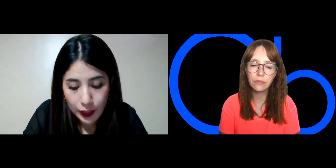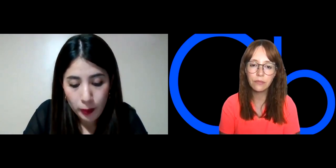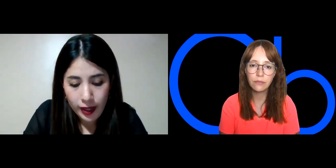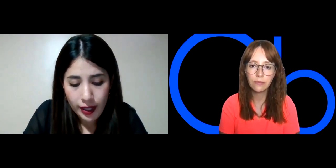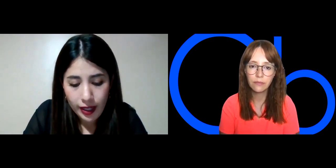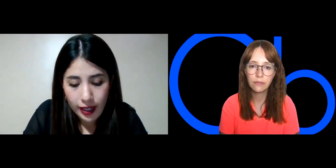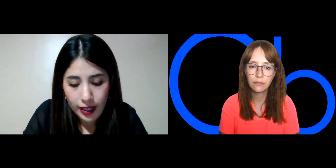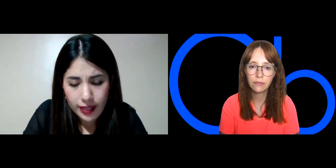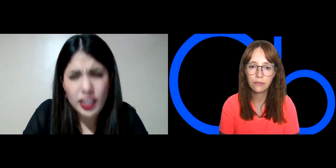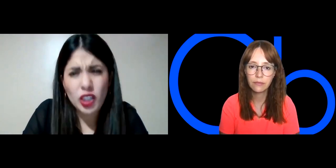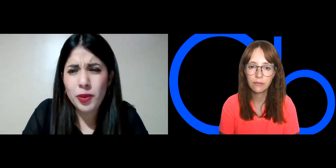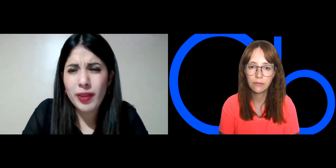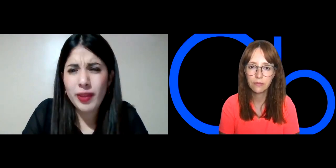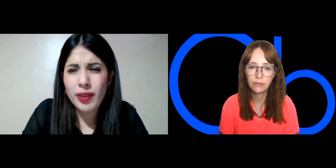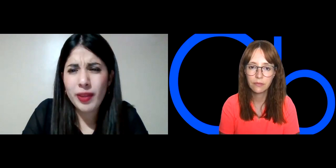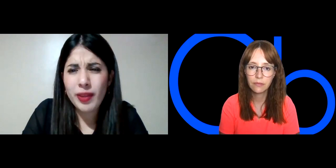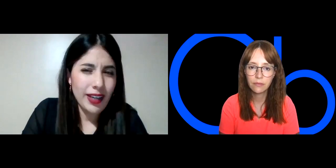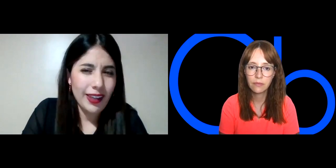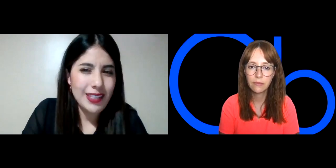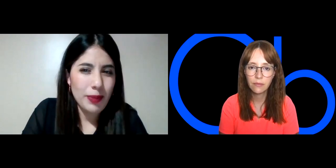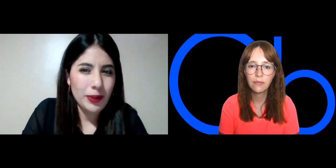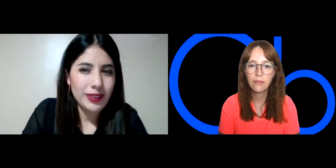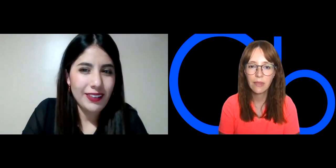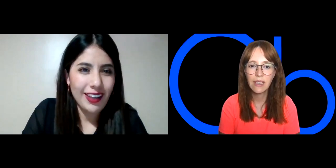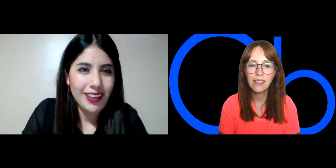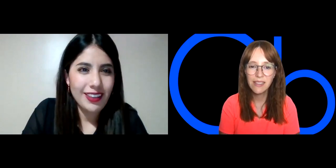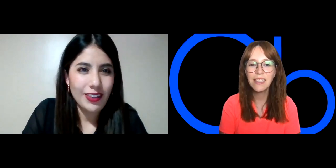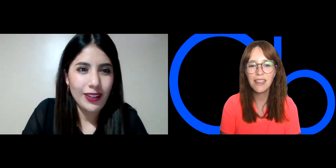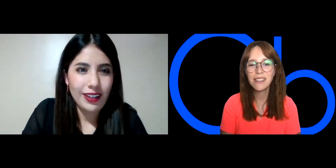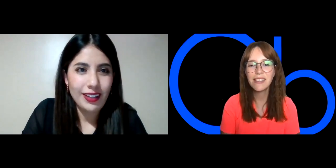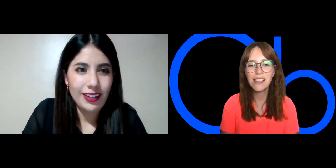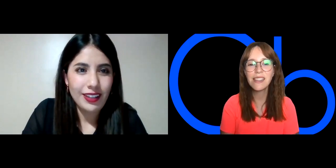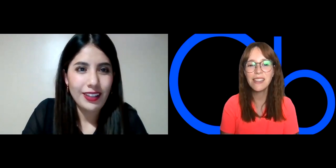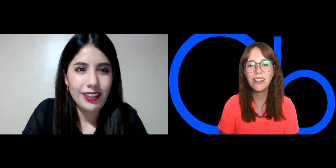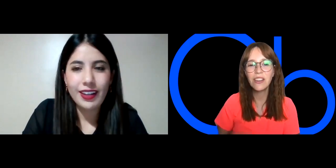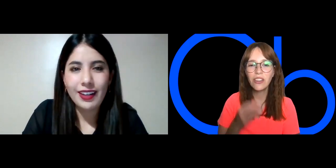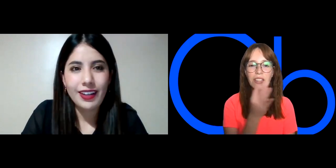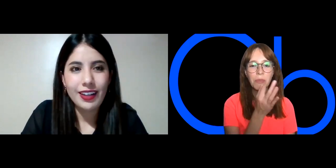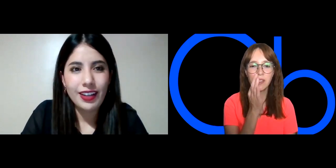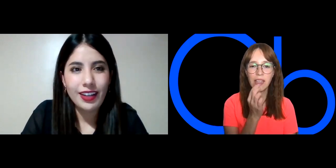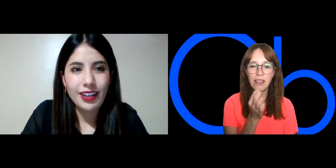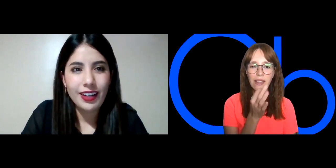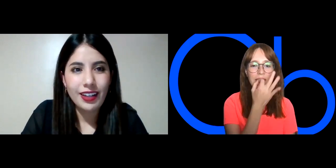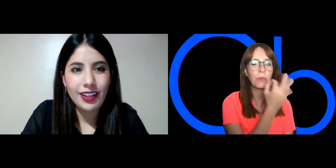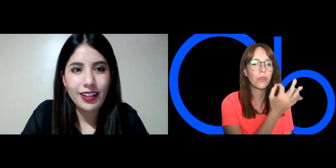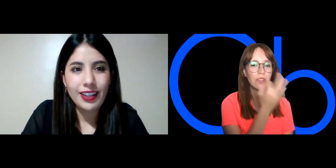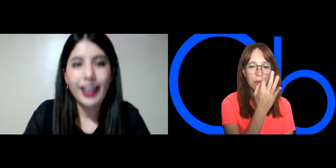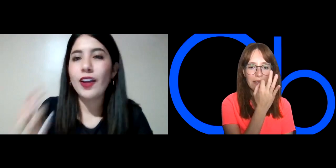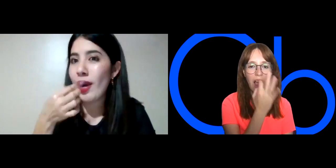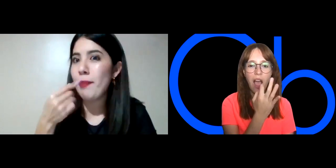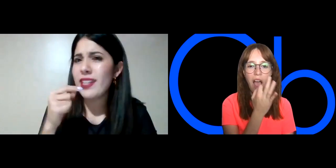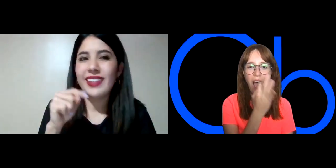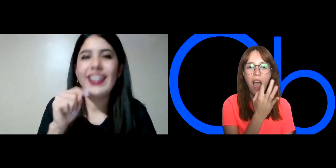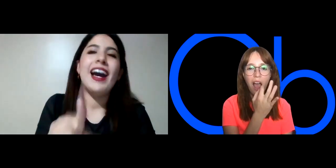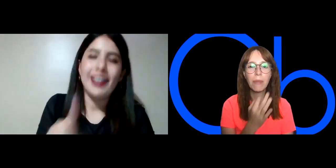si toma, si toma algún medicamento, creo que me quedé en esa pregunta, ¿verdad? No, Sí, ese sí lo dijimos de que es como si estuvieras.